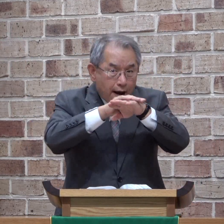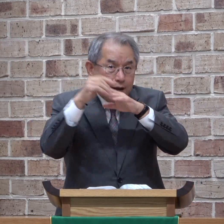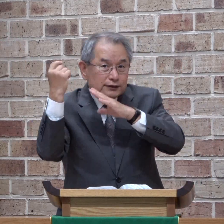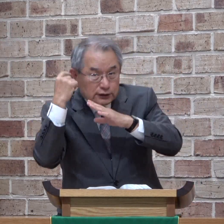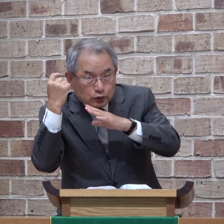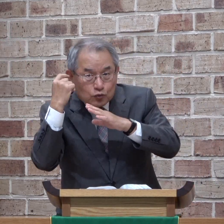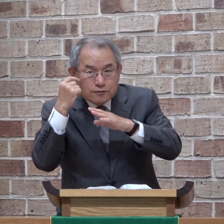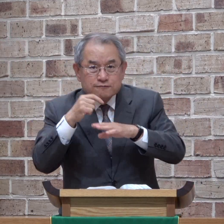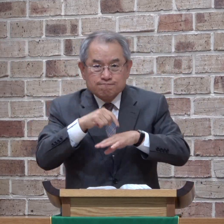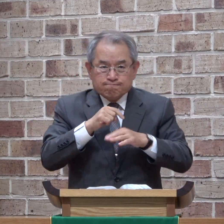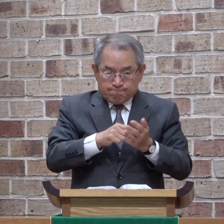소문을 잘 듣고